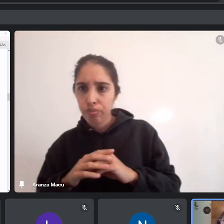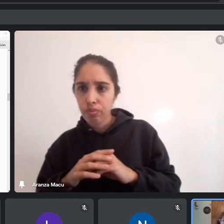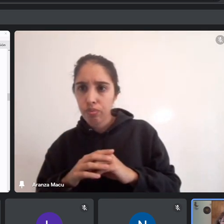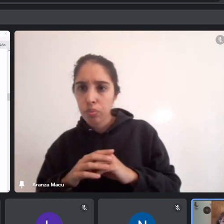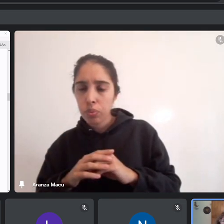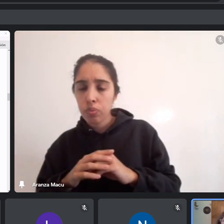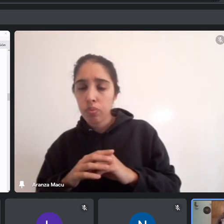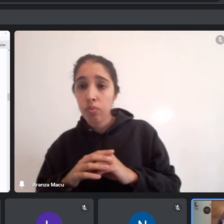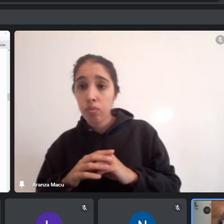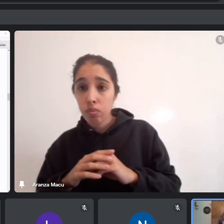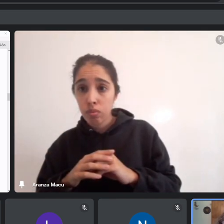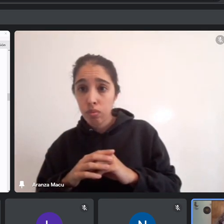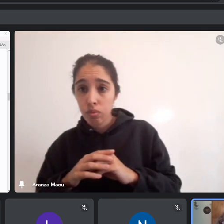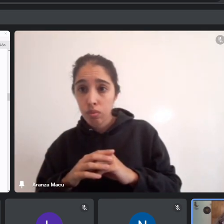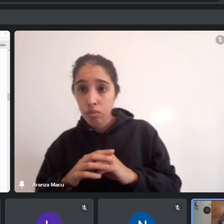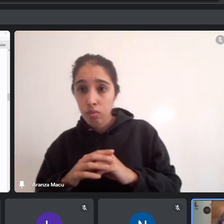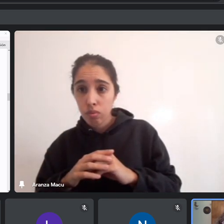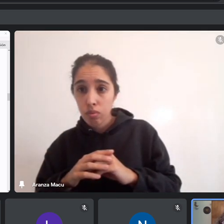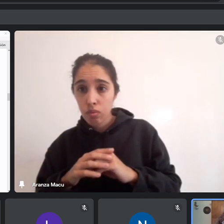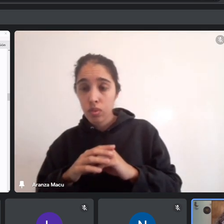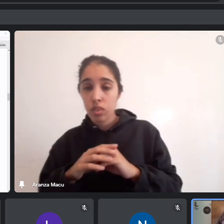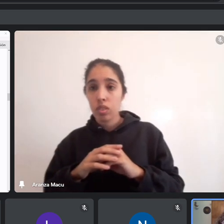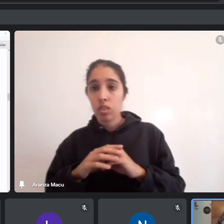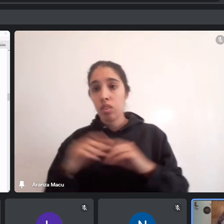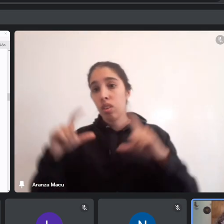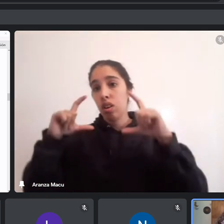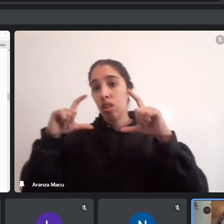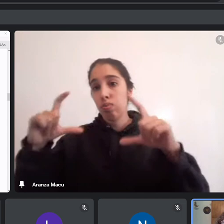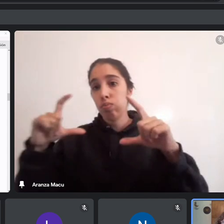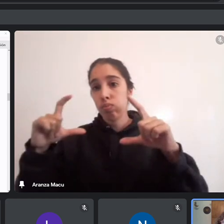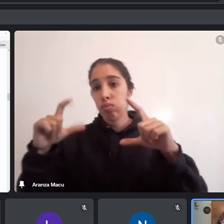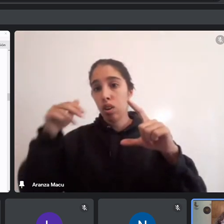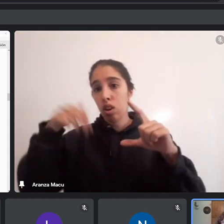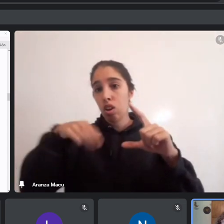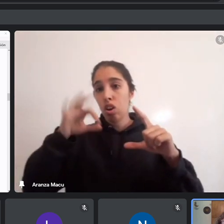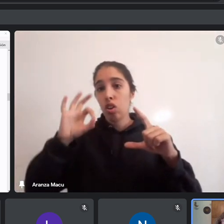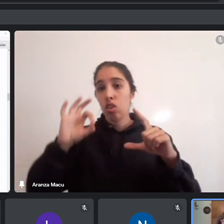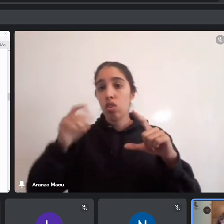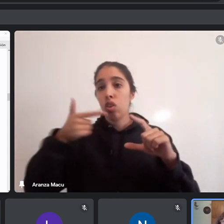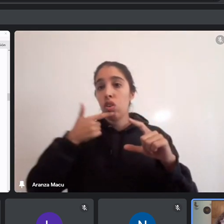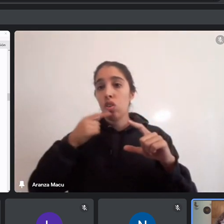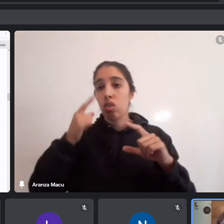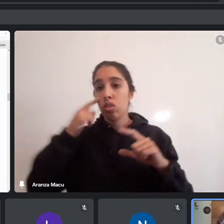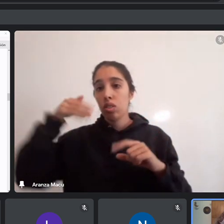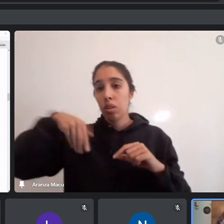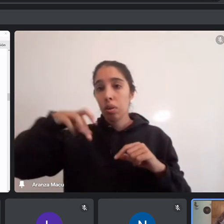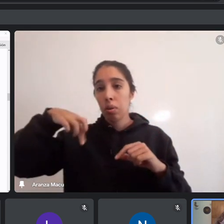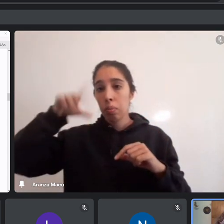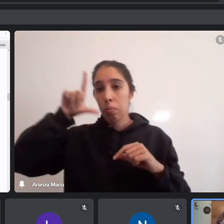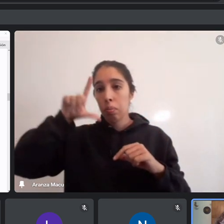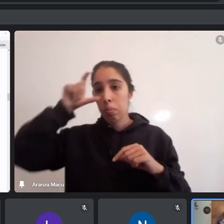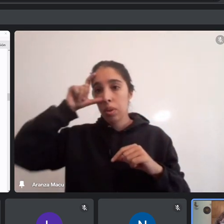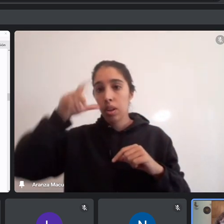existen respuestas. ¿Sí? Answers quiere decir respuestas. Este no